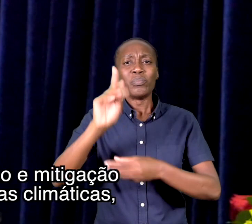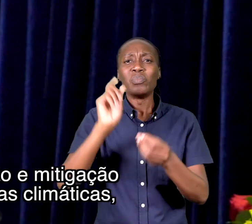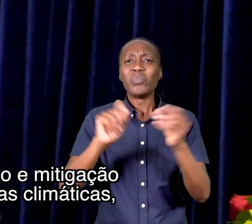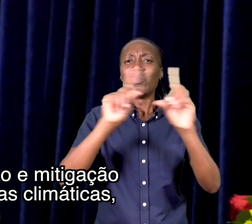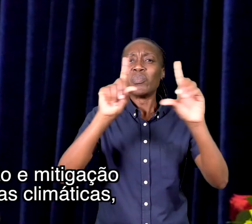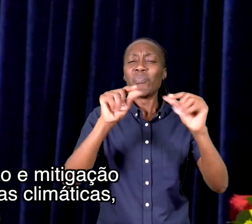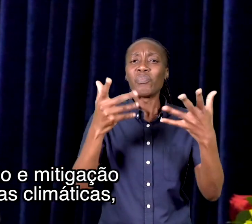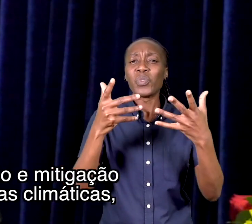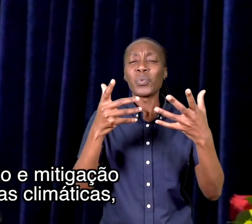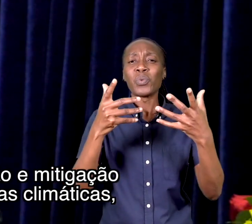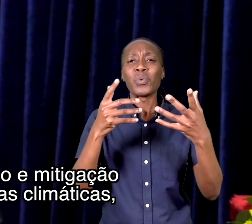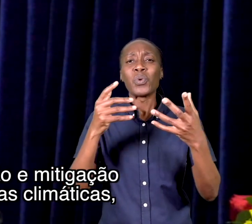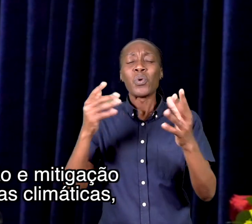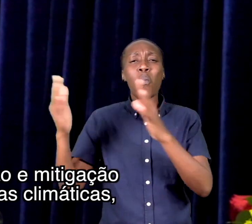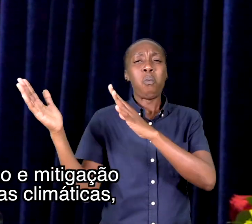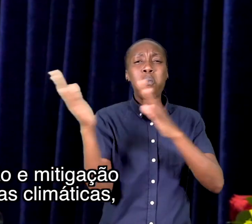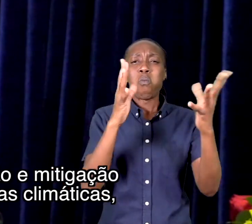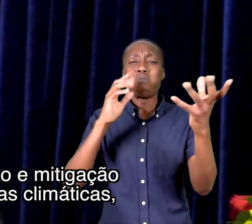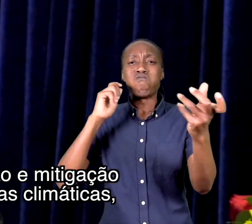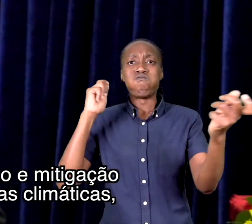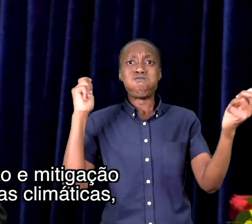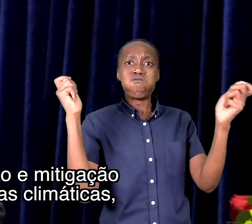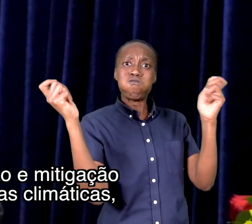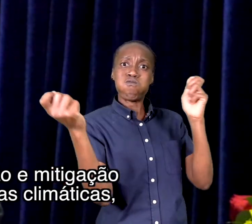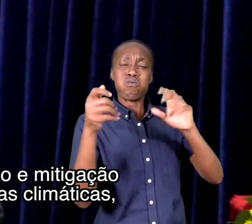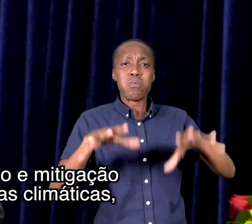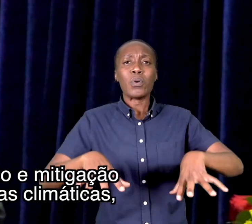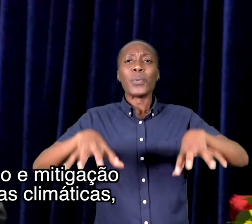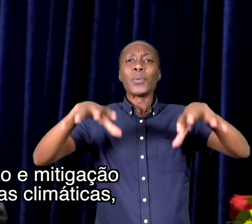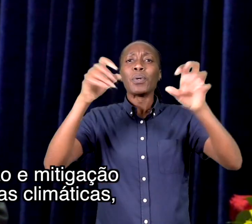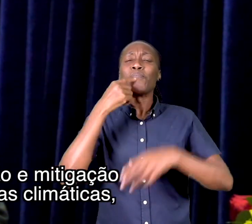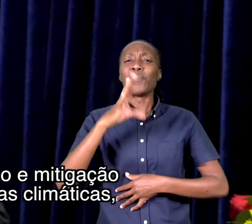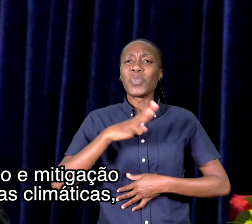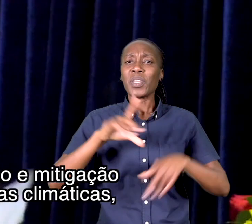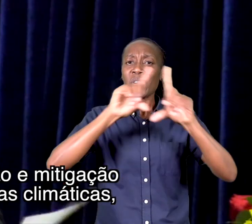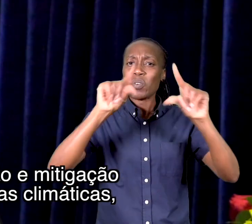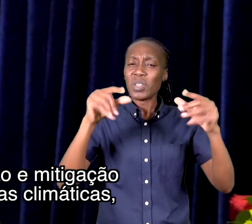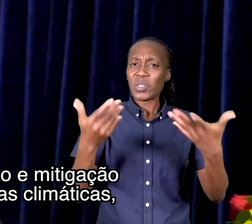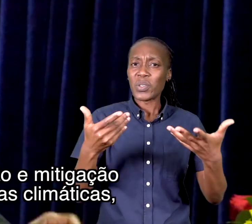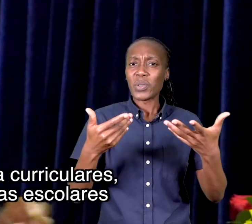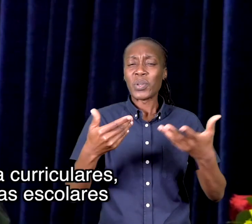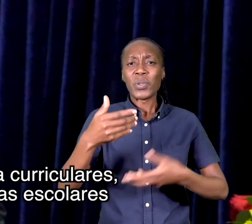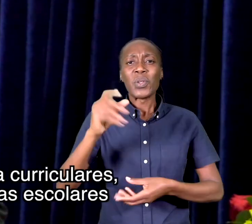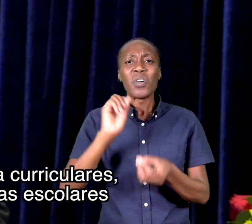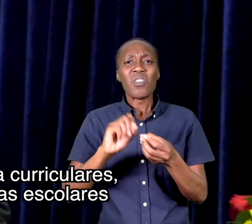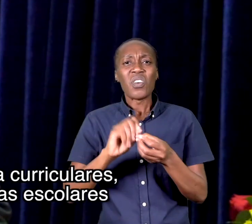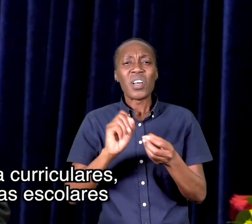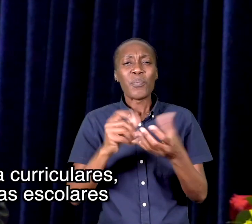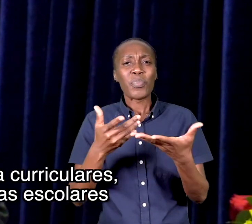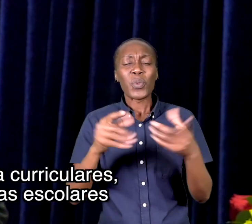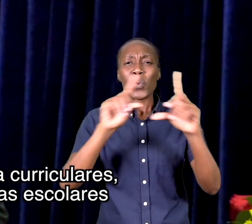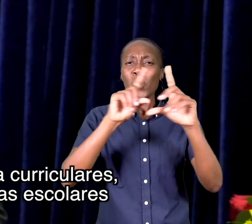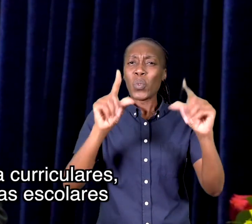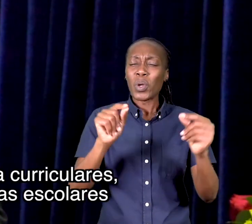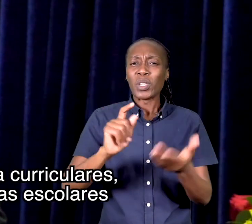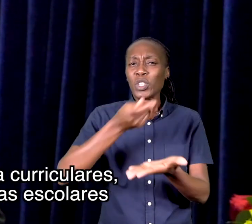meio, conhecimento, prevenção e mitigação dos efeitos indesejáveis das mudanças climáticas, apoio